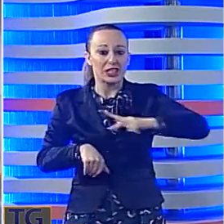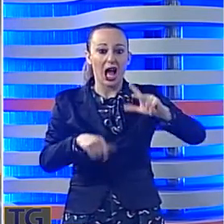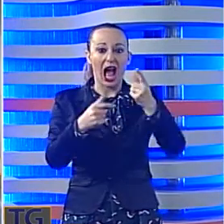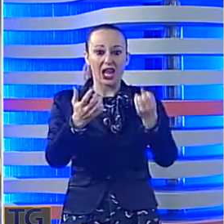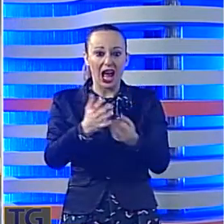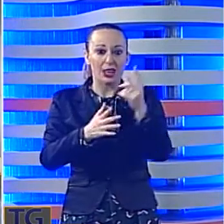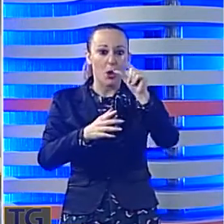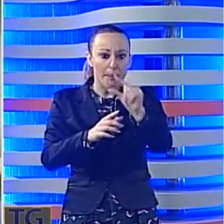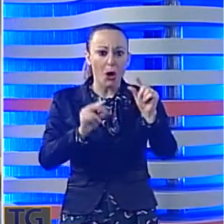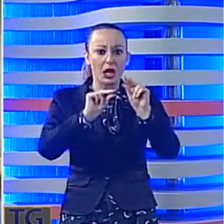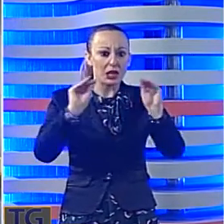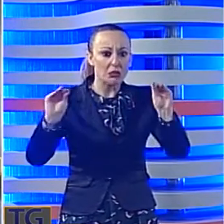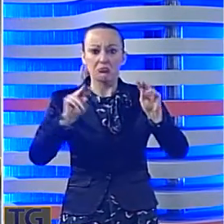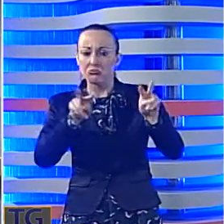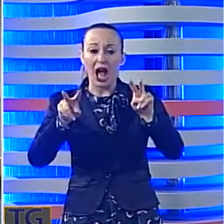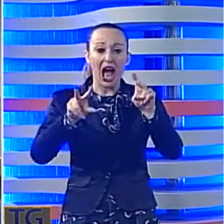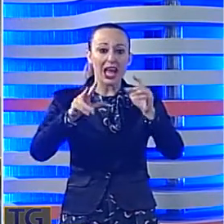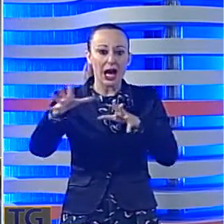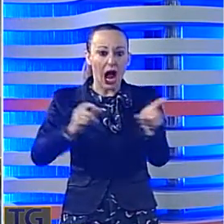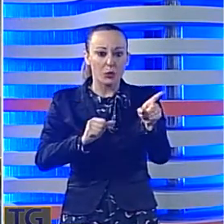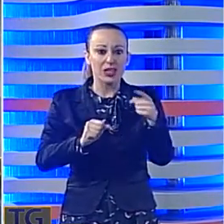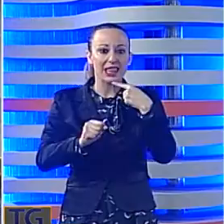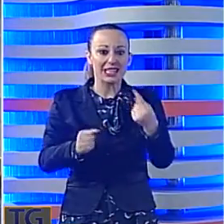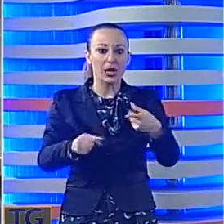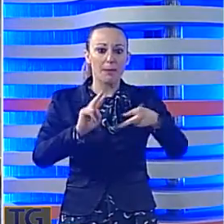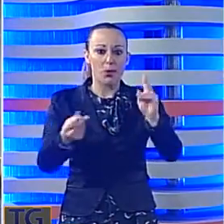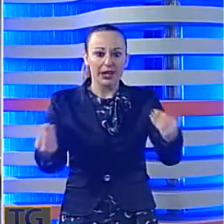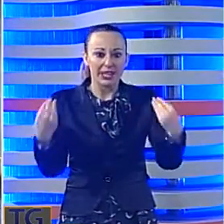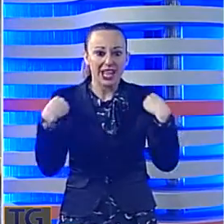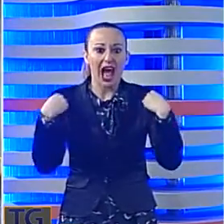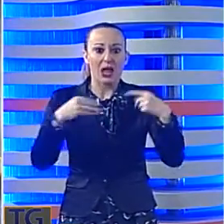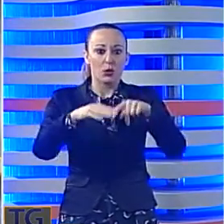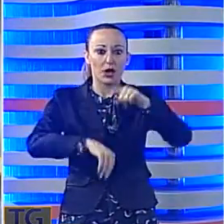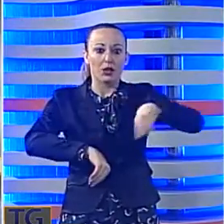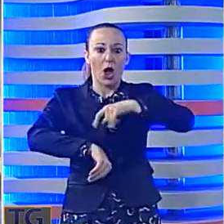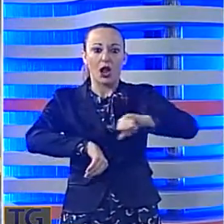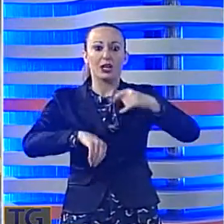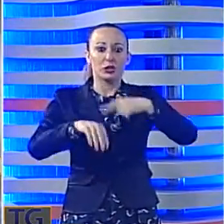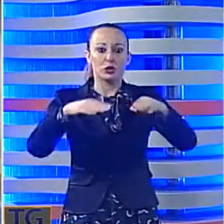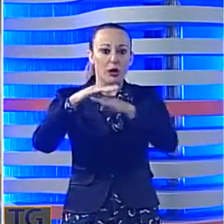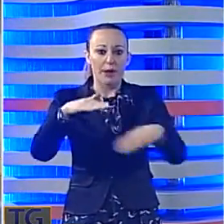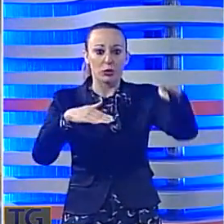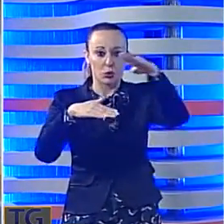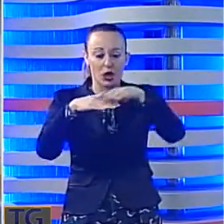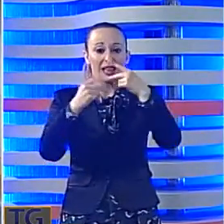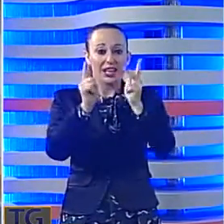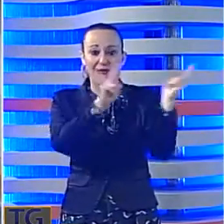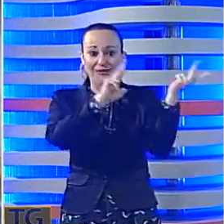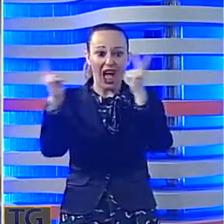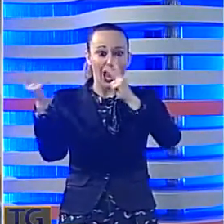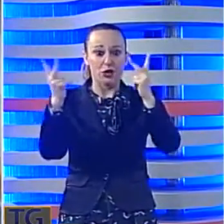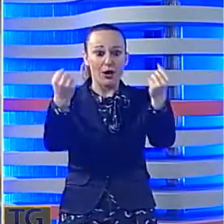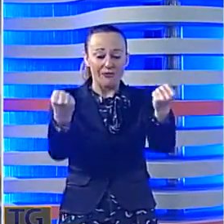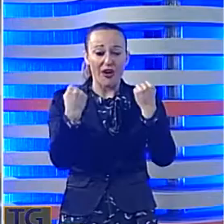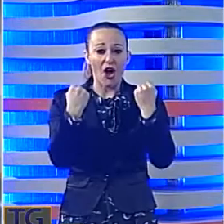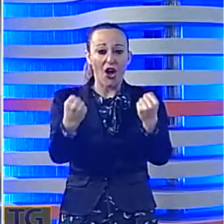burrasca. Continuerà anche oggi l'ondata di maltempo che in queste ore ha coinvolto la Sicilia e che ha creato